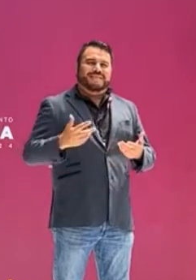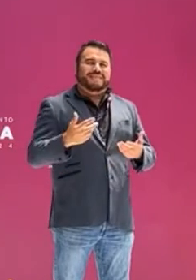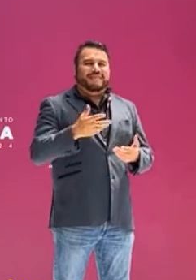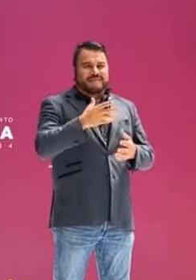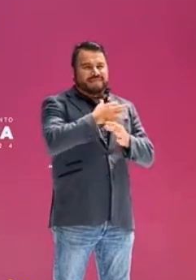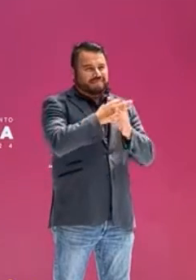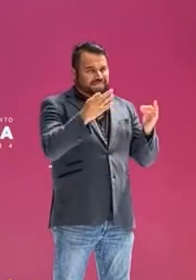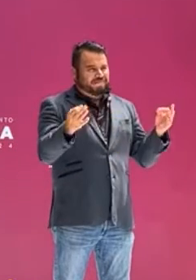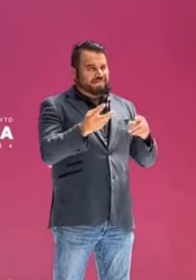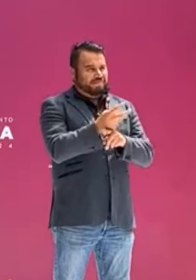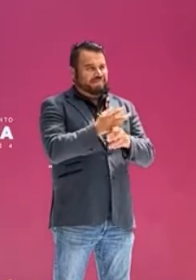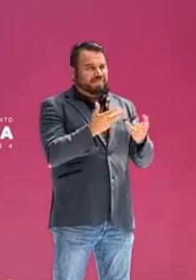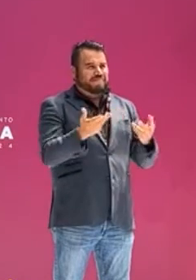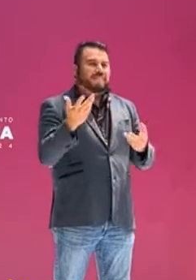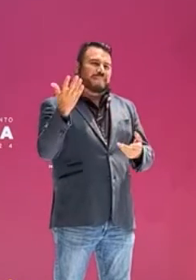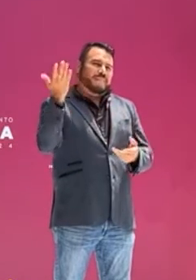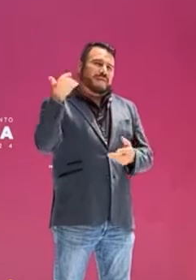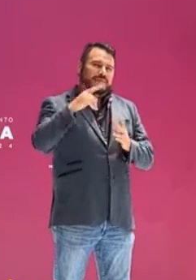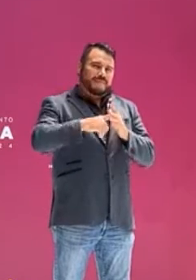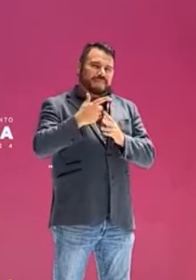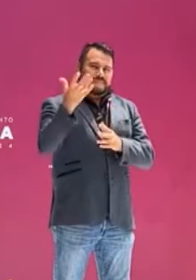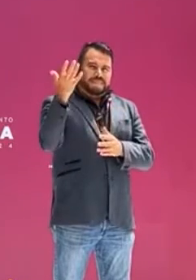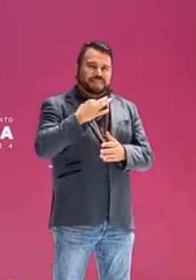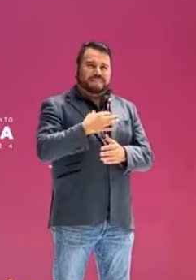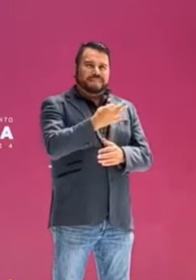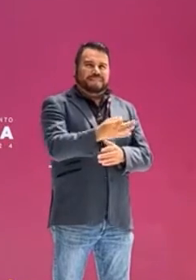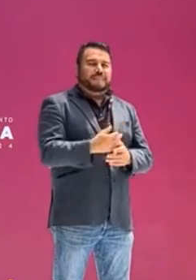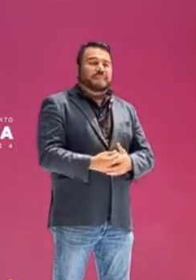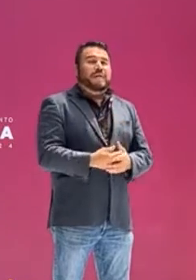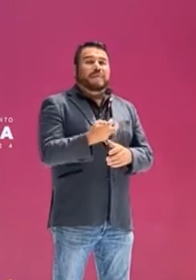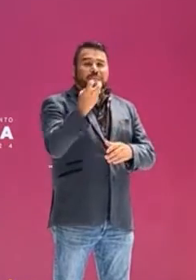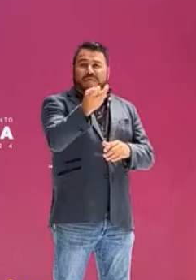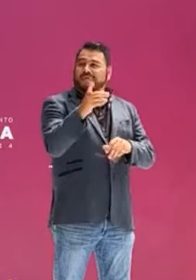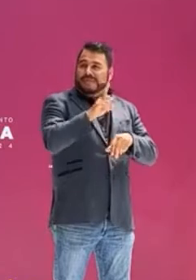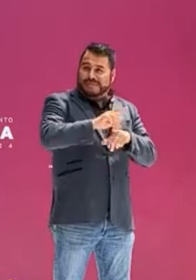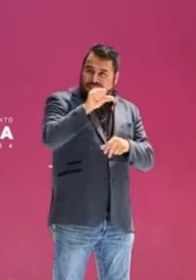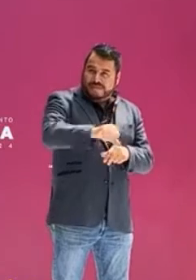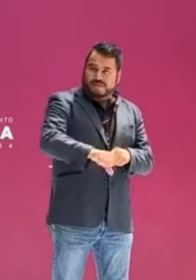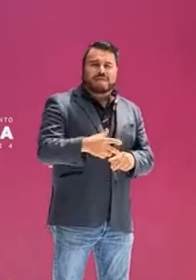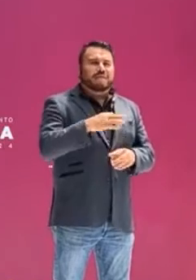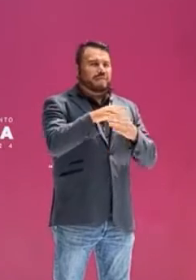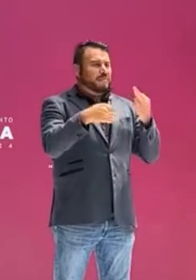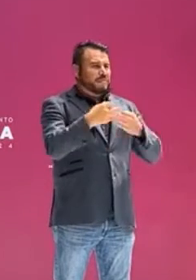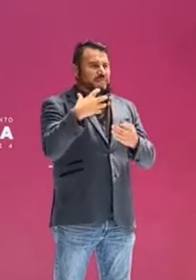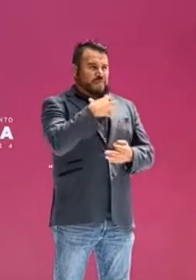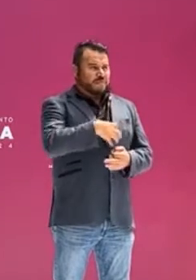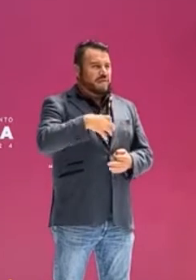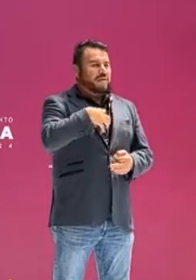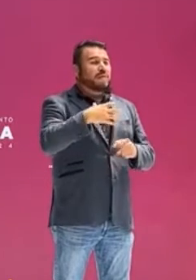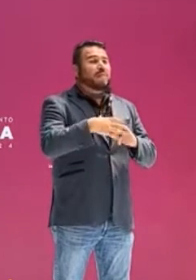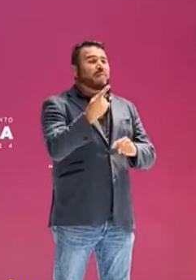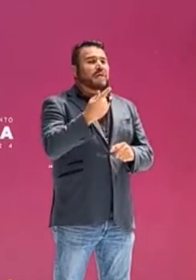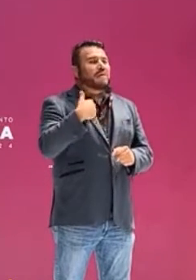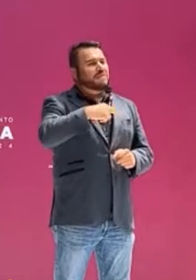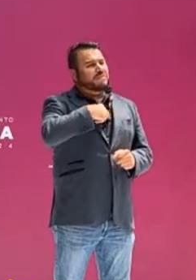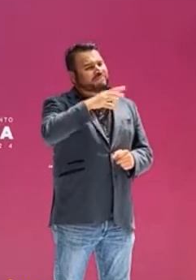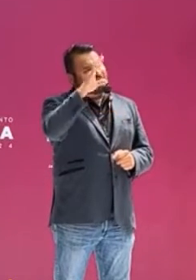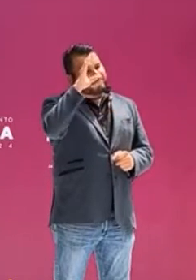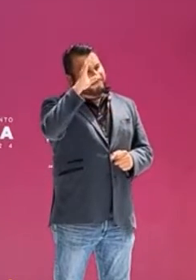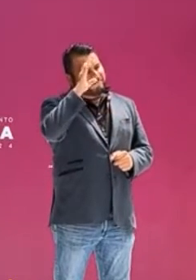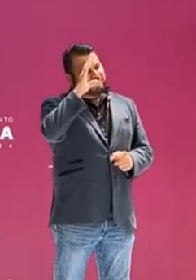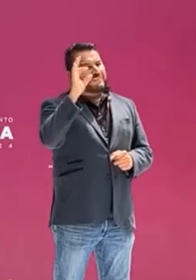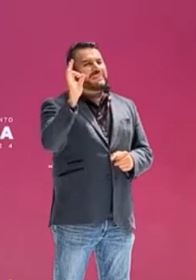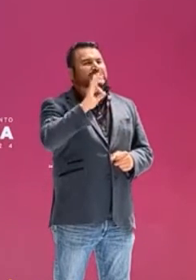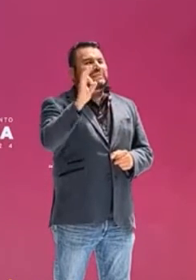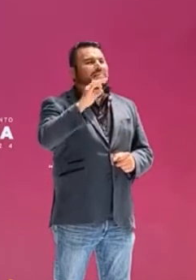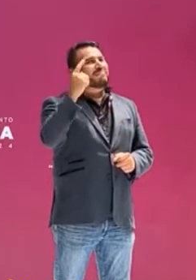invitación que me dio desde el principio. Así que el día de hoy estamos muy contentos porque pensamos que tardaríamos en dar de